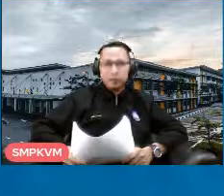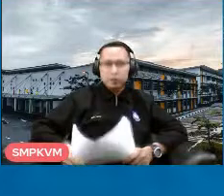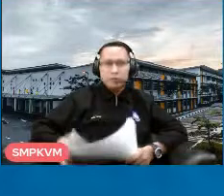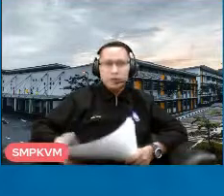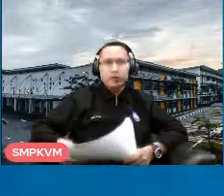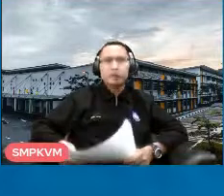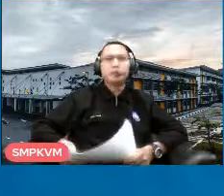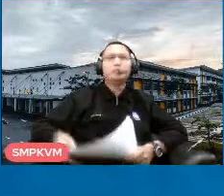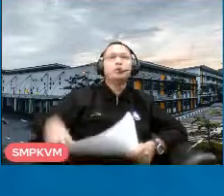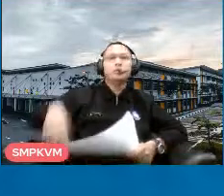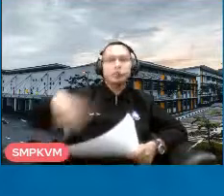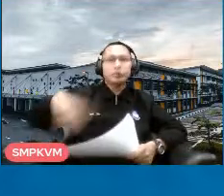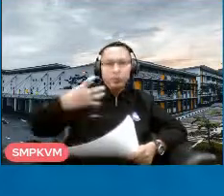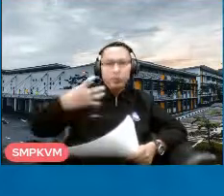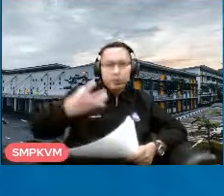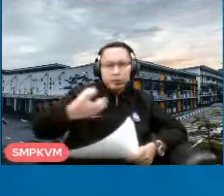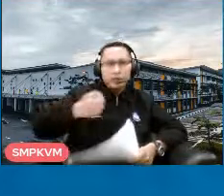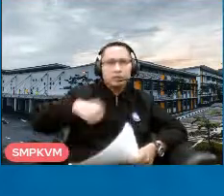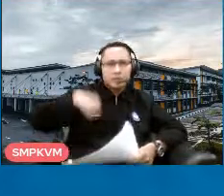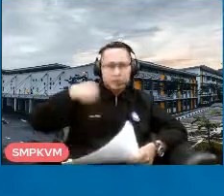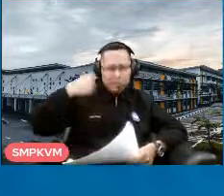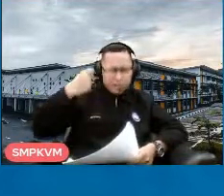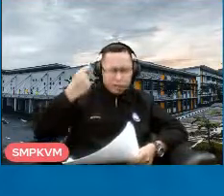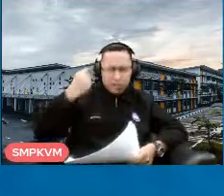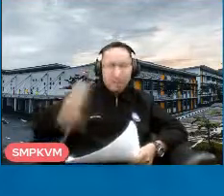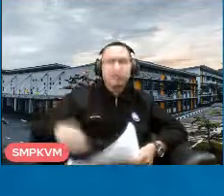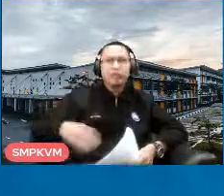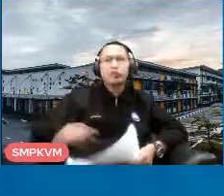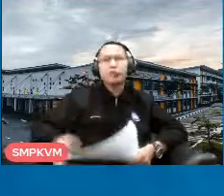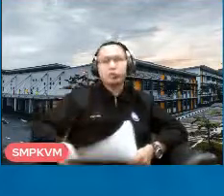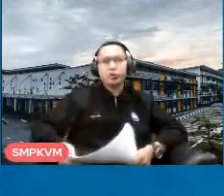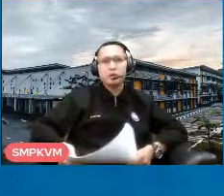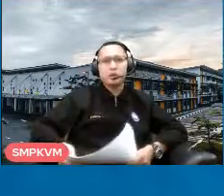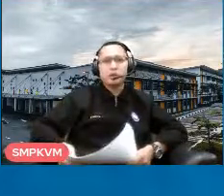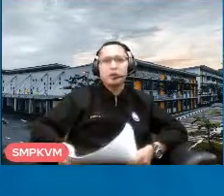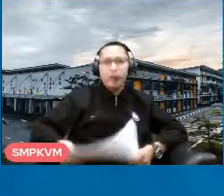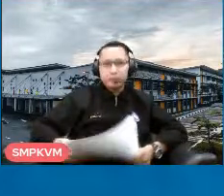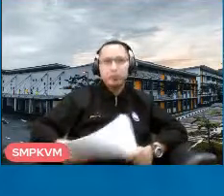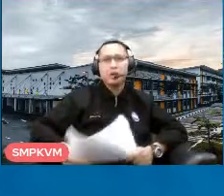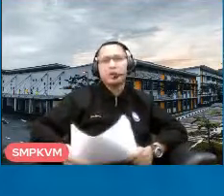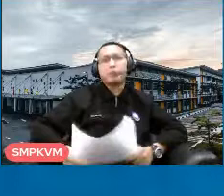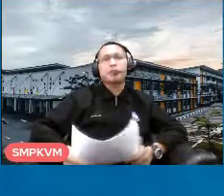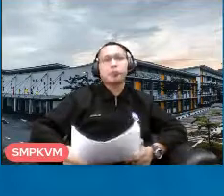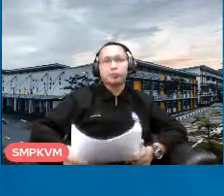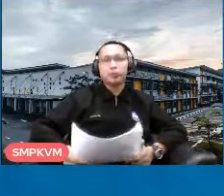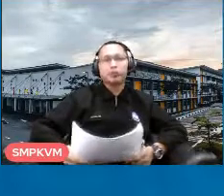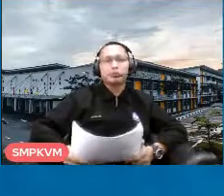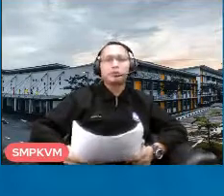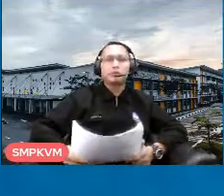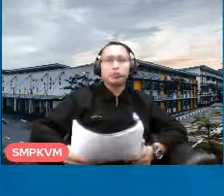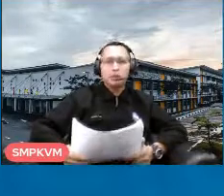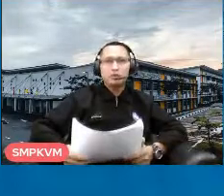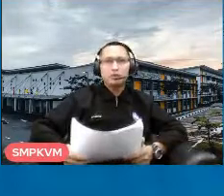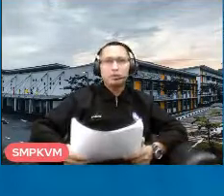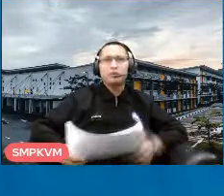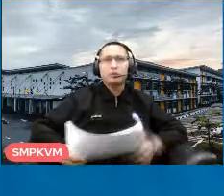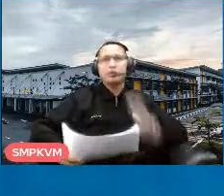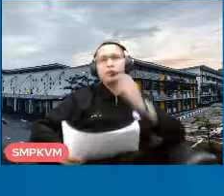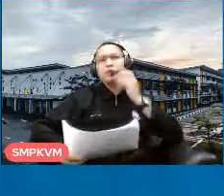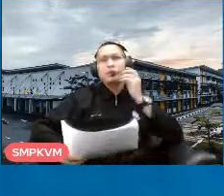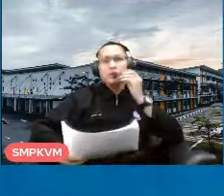Komunikasi untuk belajar tiba-tiba Welcome back bedo yang tepat tak palsu akan kamu dibuat kolam hampul harapan orang tua kamu tuh